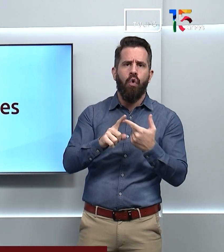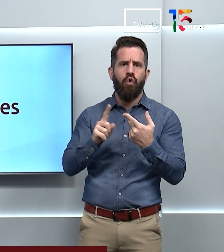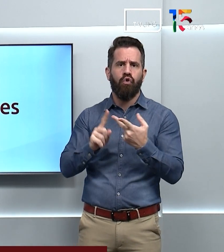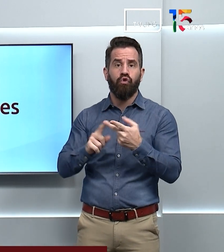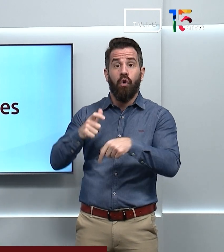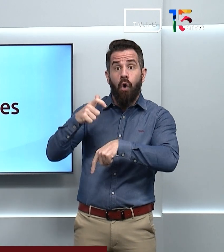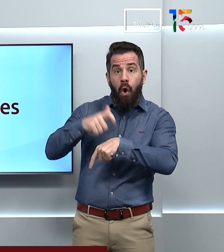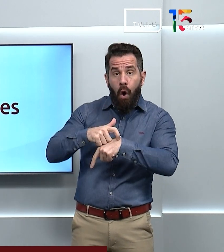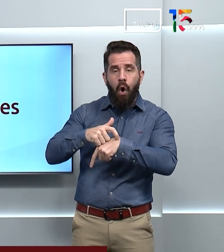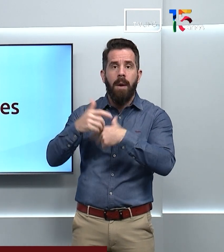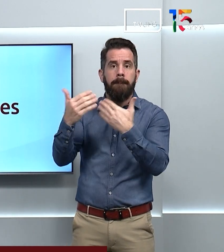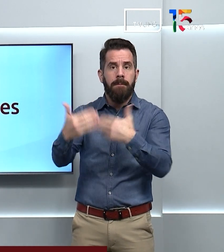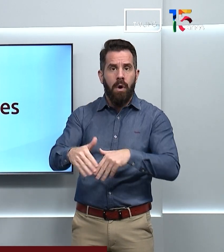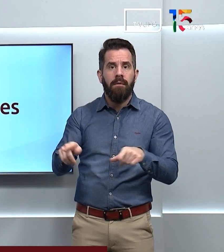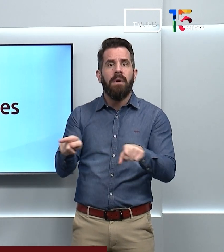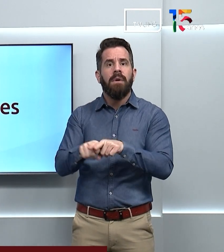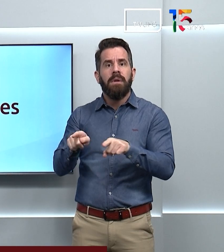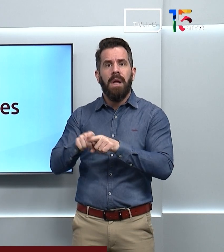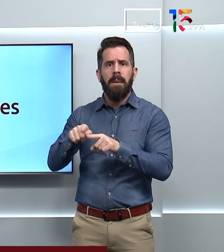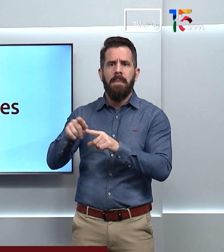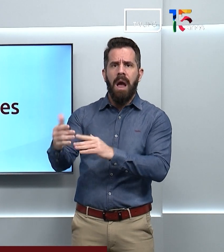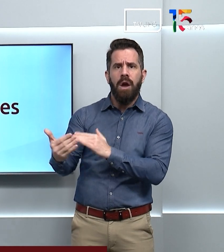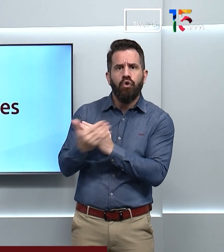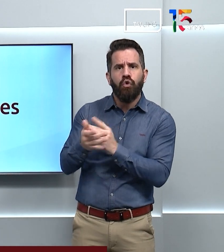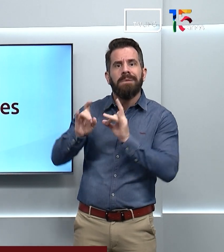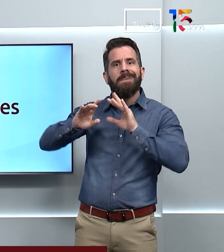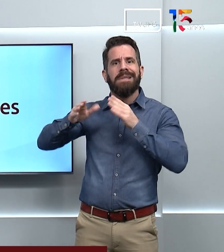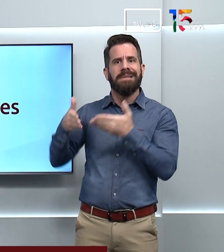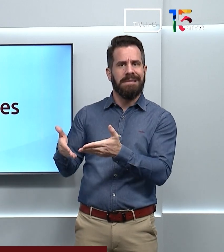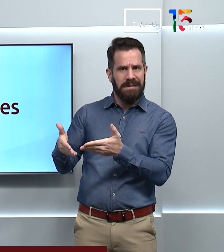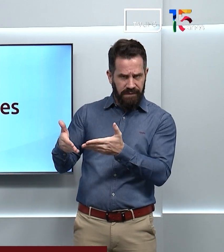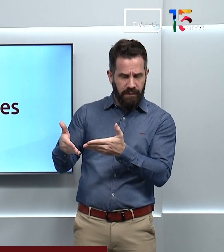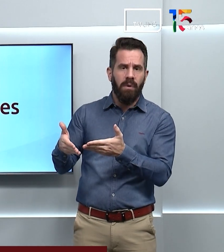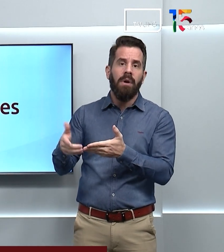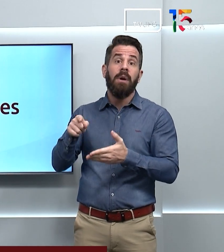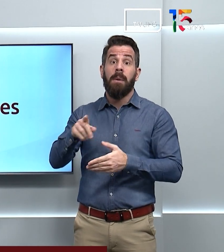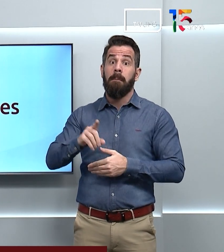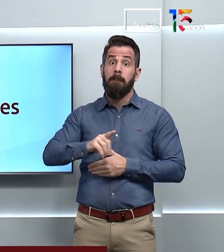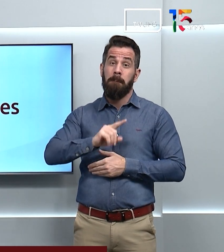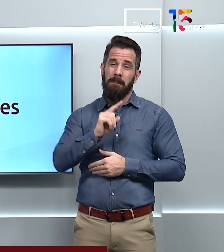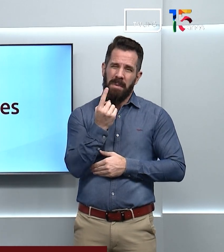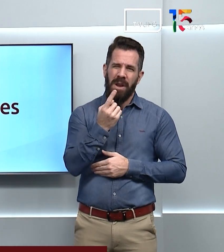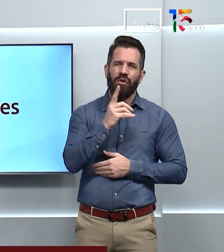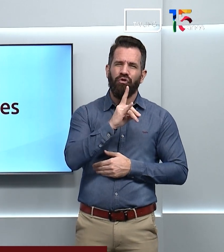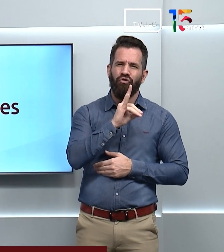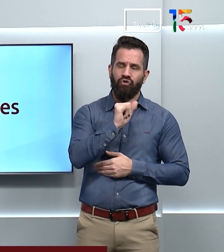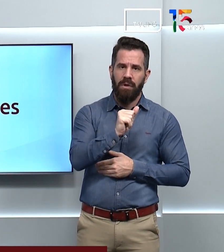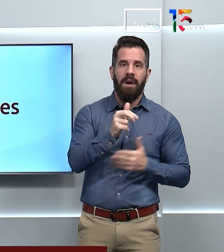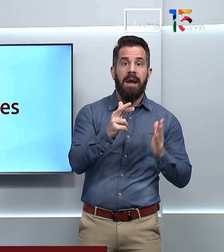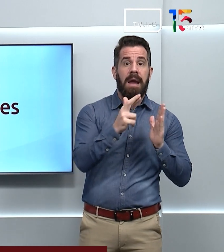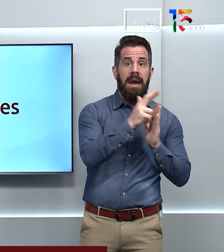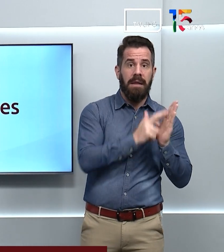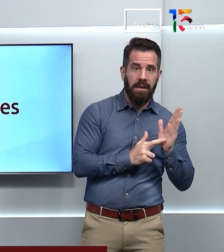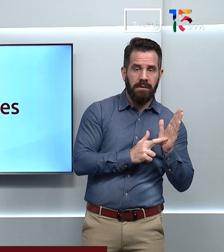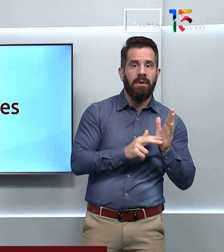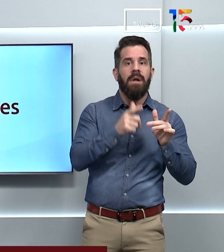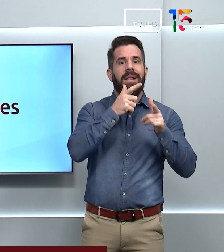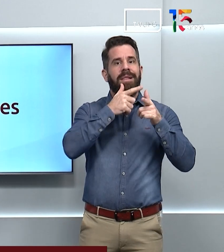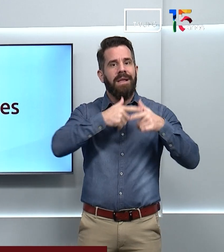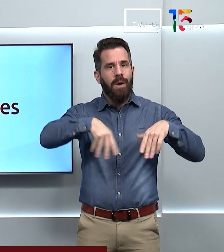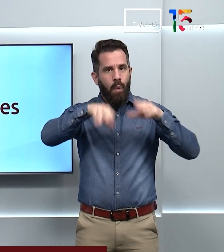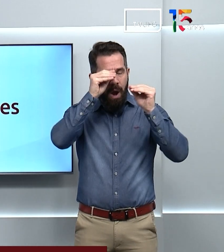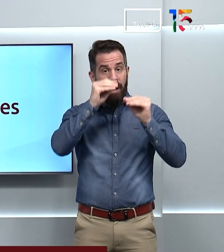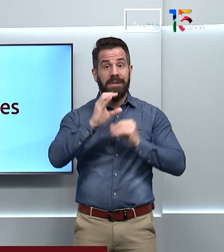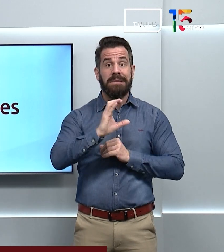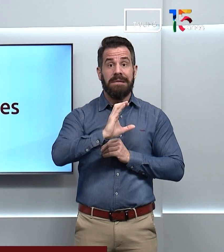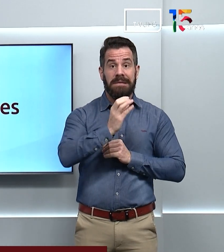e opções de atendimento especializado. Bom, no primeiro dia, serão aplicadas a redação e provas de linguagens e ciências.